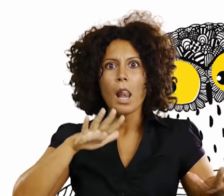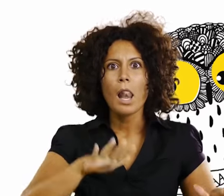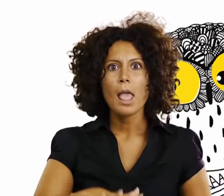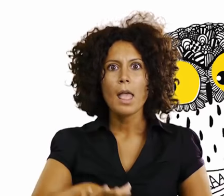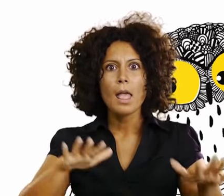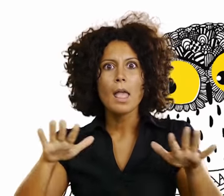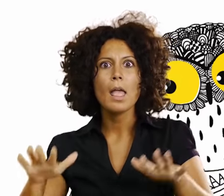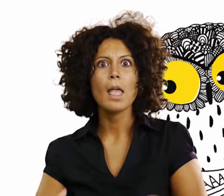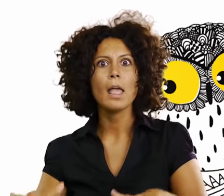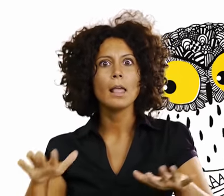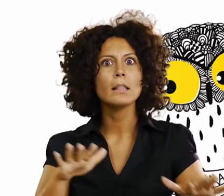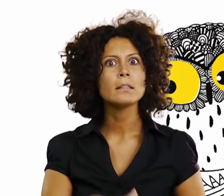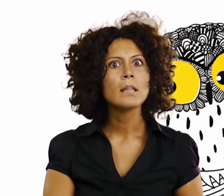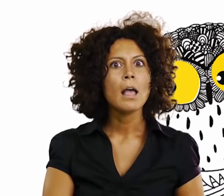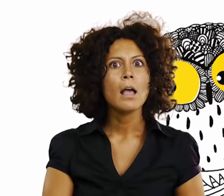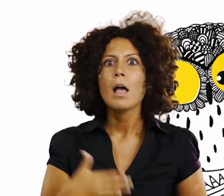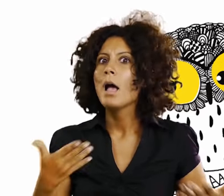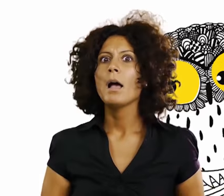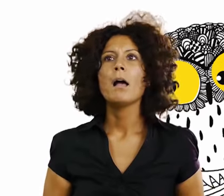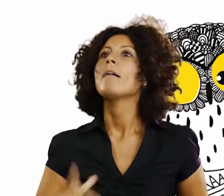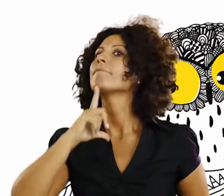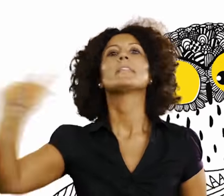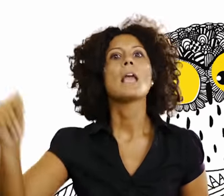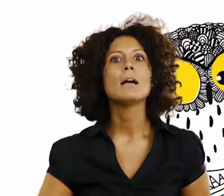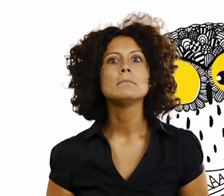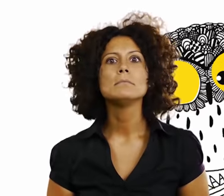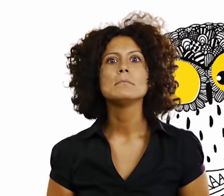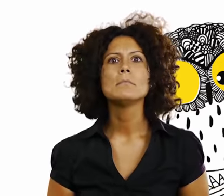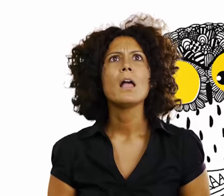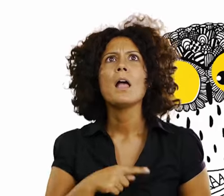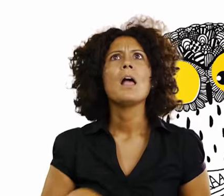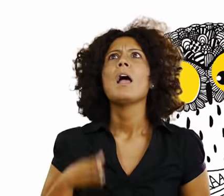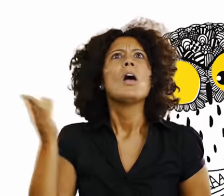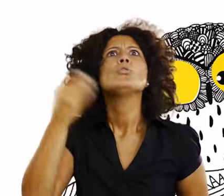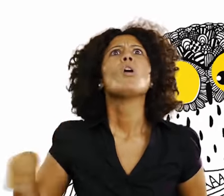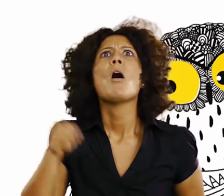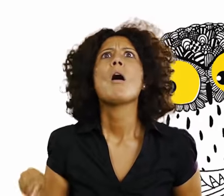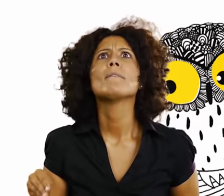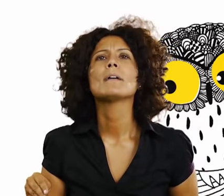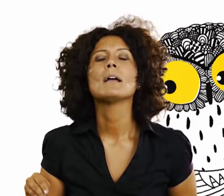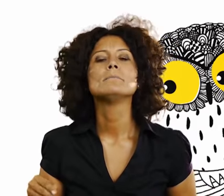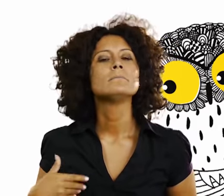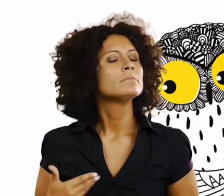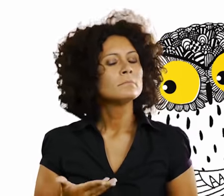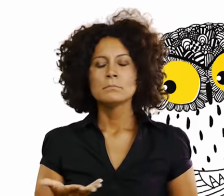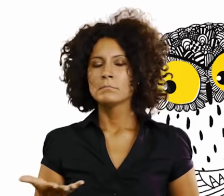sua lentezza e così proprio oggi lei se n'è andata. Dove è andata? Chissà